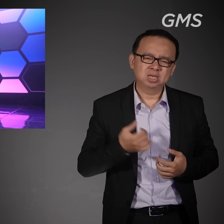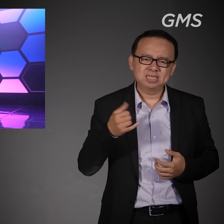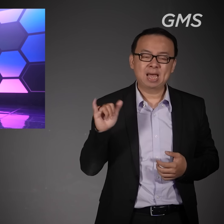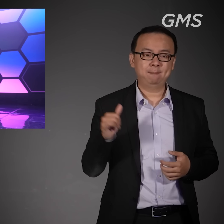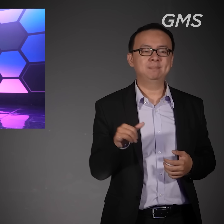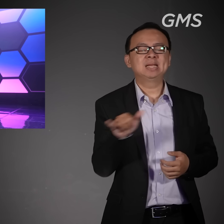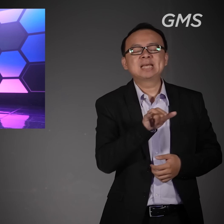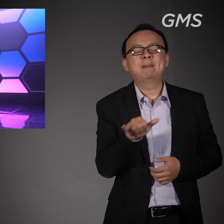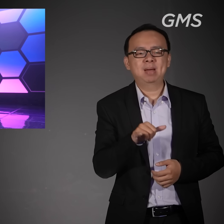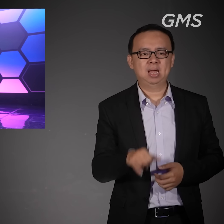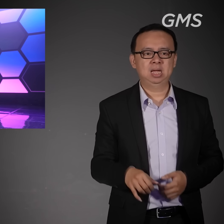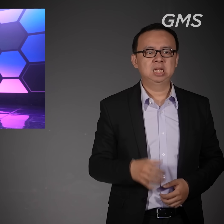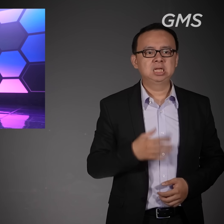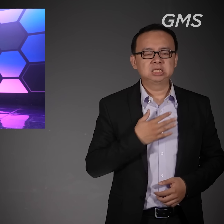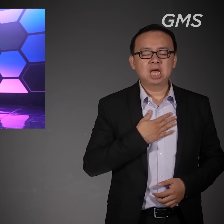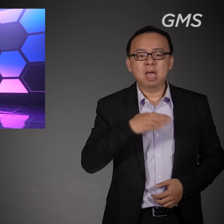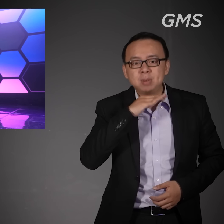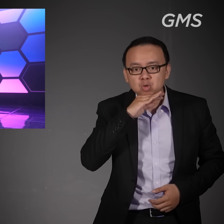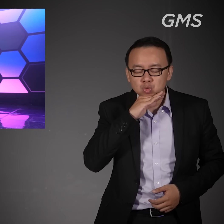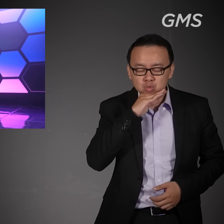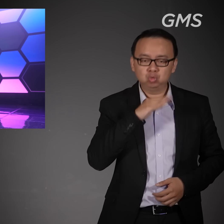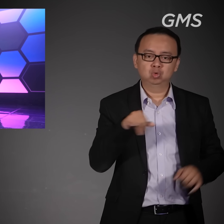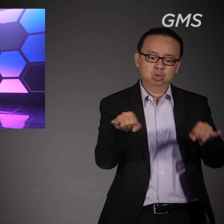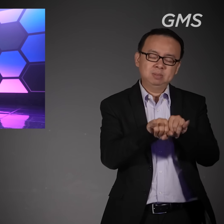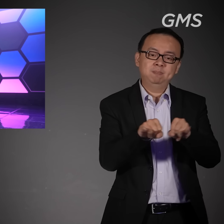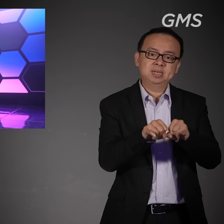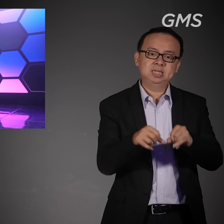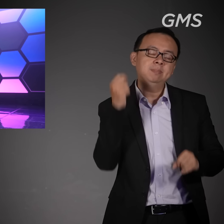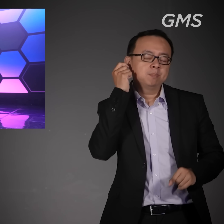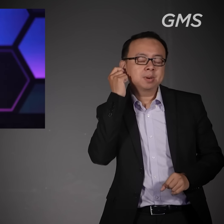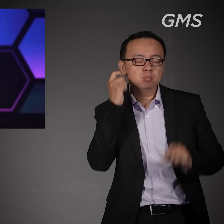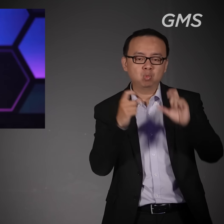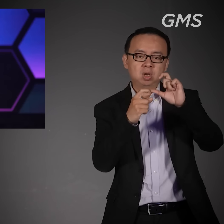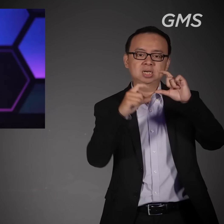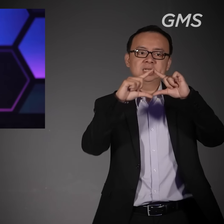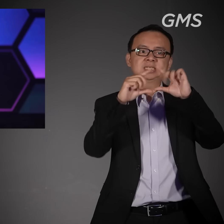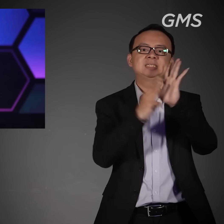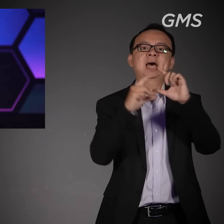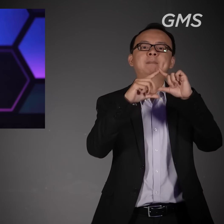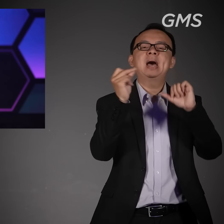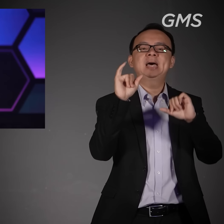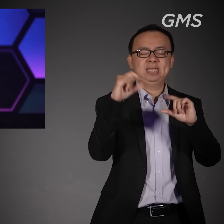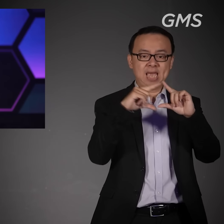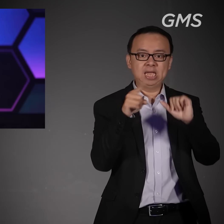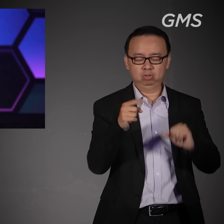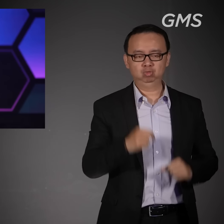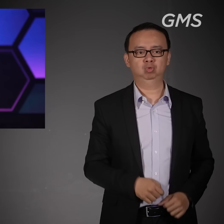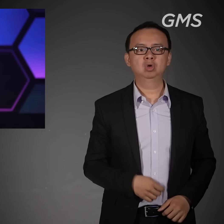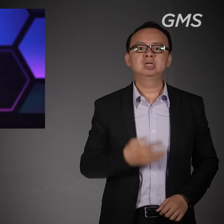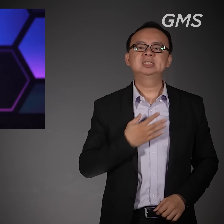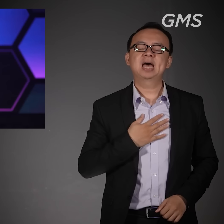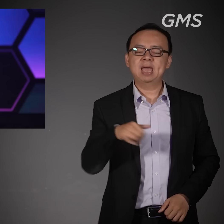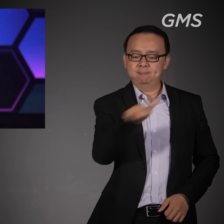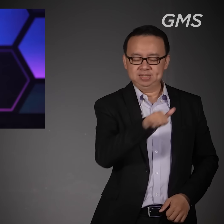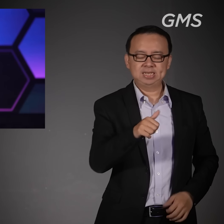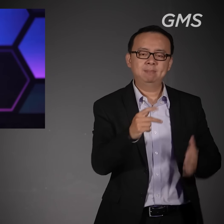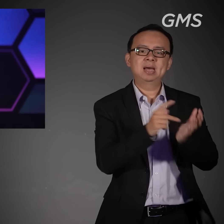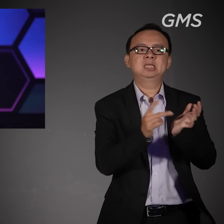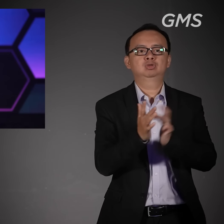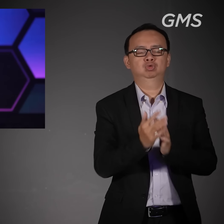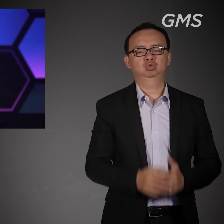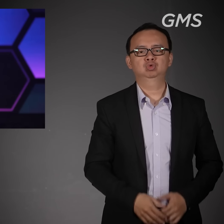perempuan Samaria itu. Kami akan menanti, kami bersama dengan Yesus. Bukan setiap jiwa itu berharga. Tidak semua domba